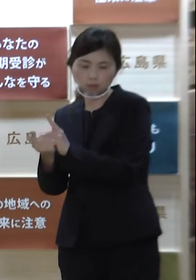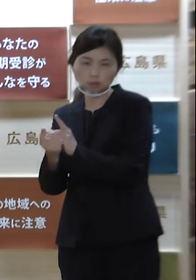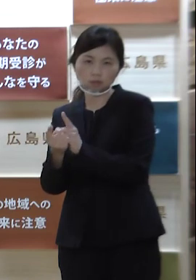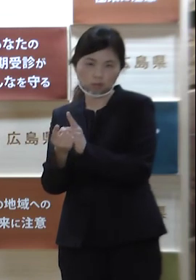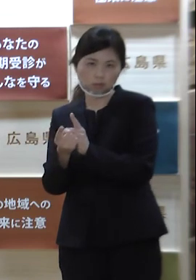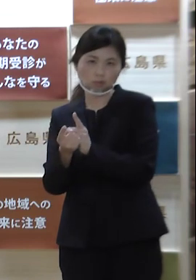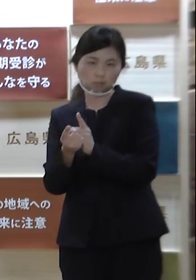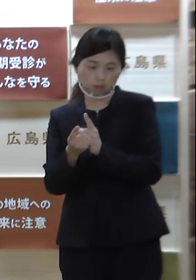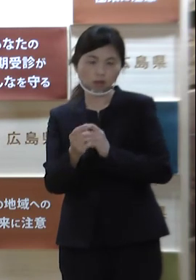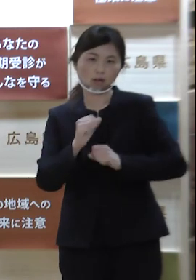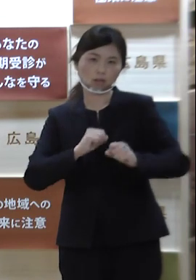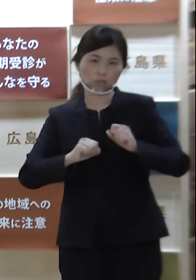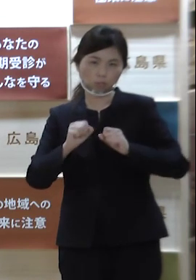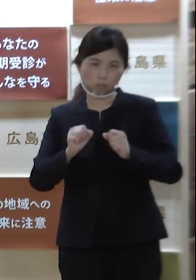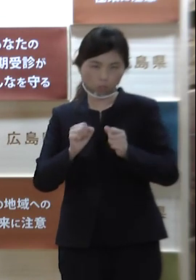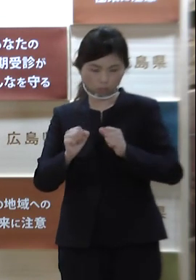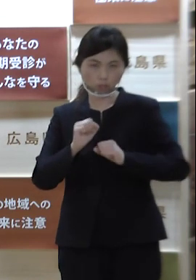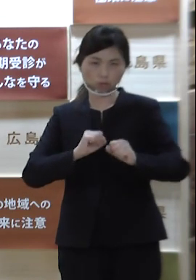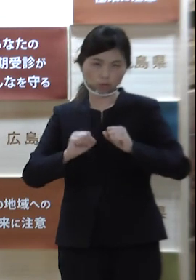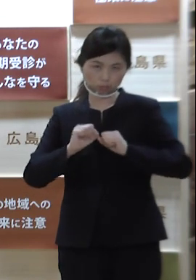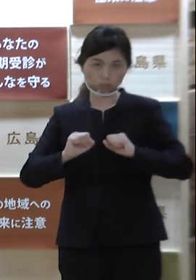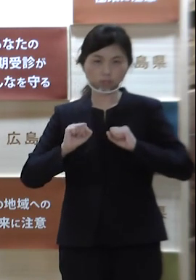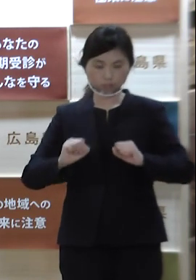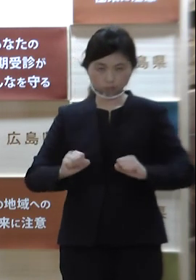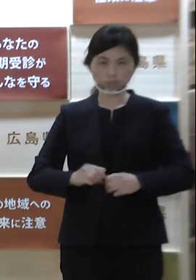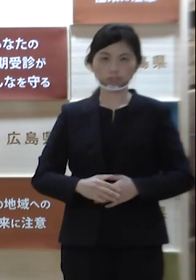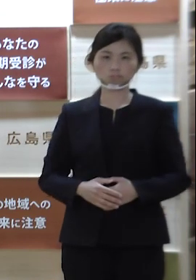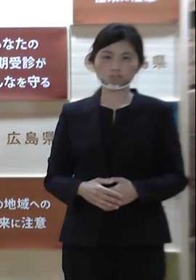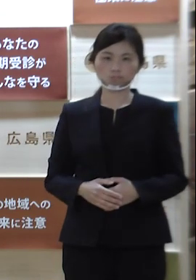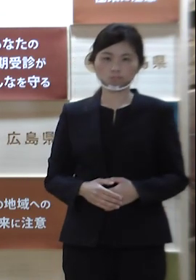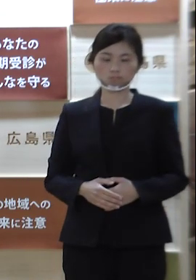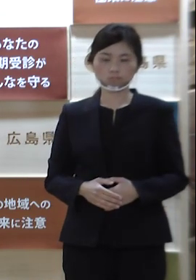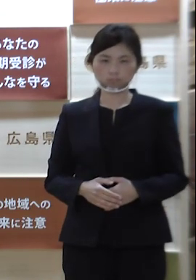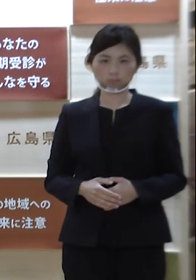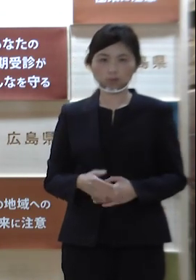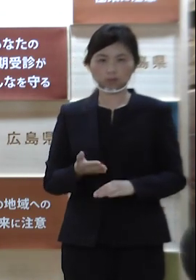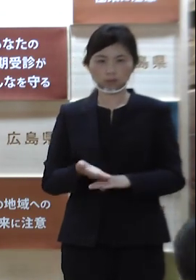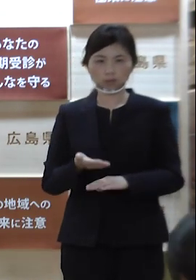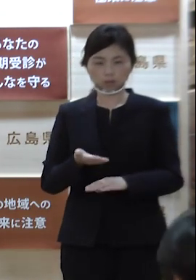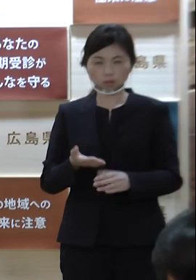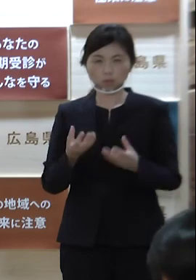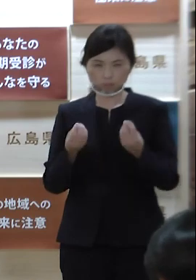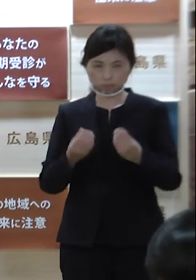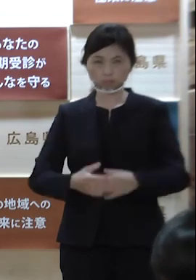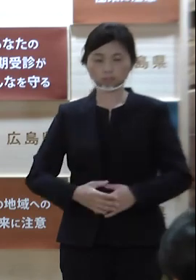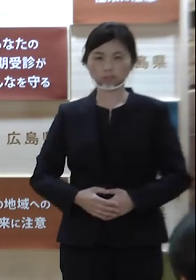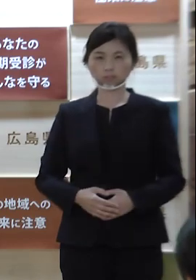動に取り組んでまいりたいと考えております。私からは以上です。